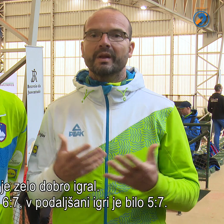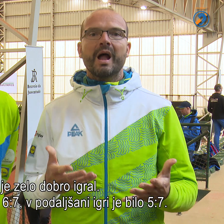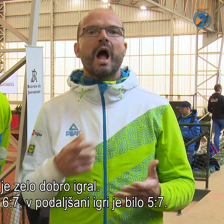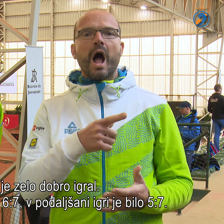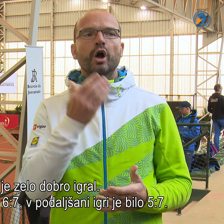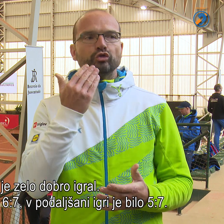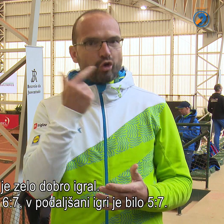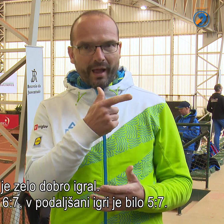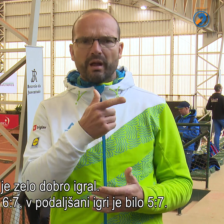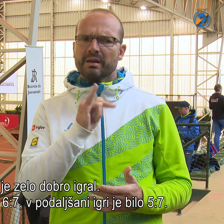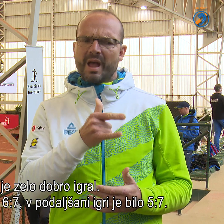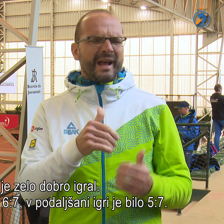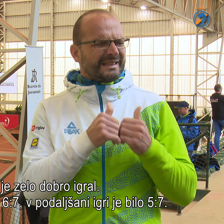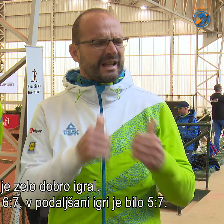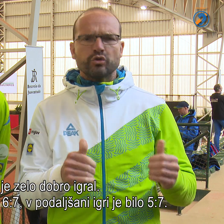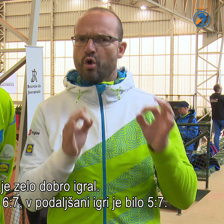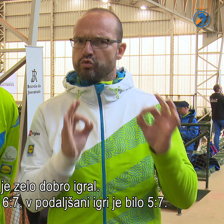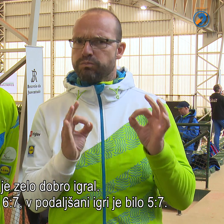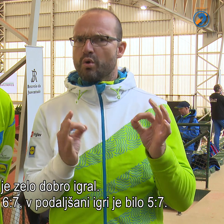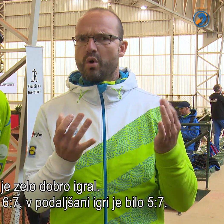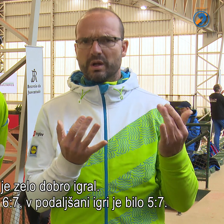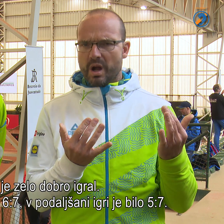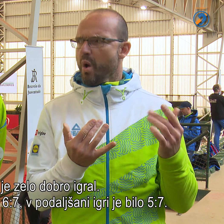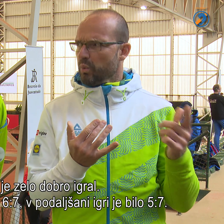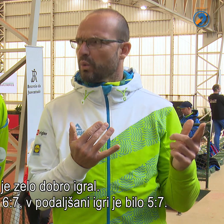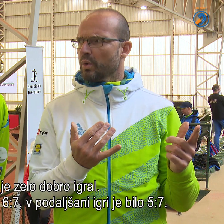Smeder je zelo dobro igral.